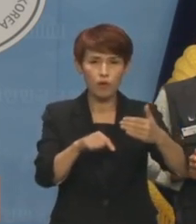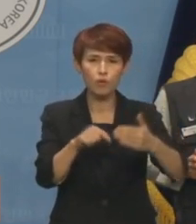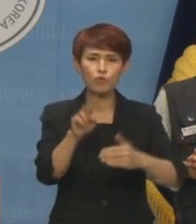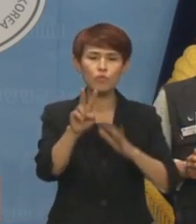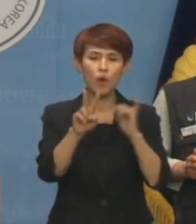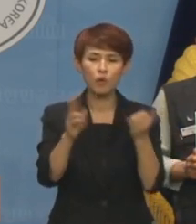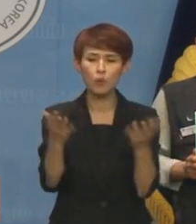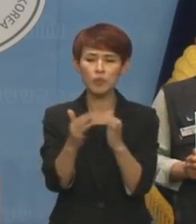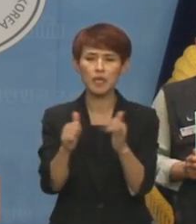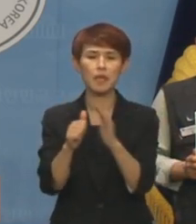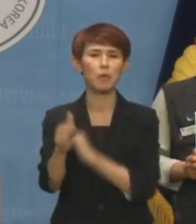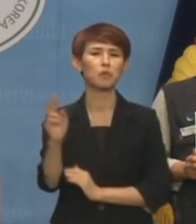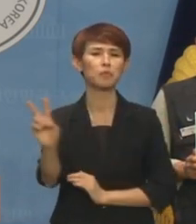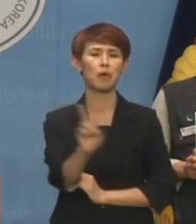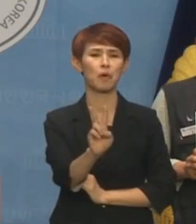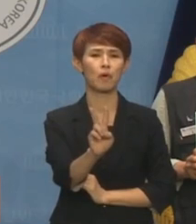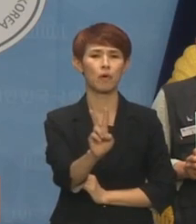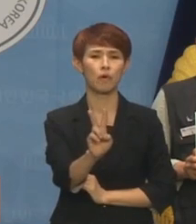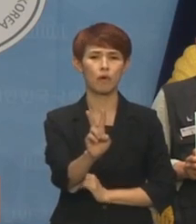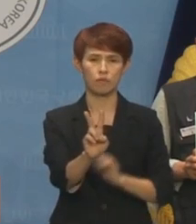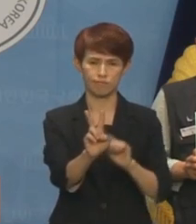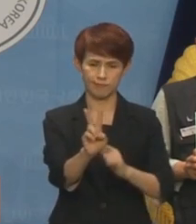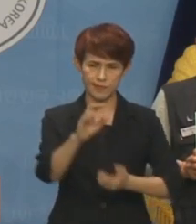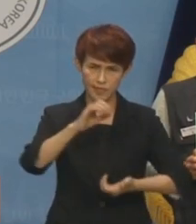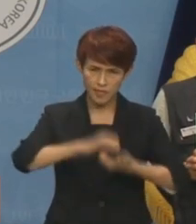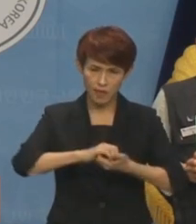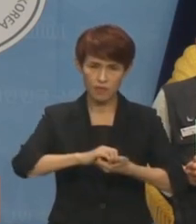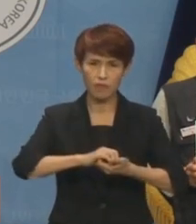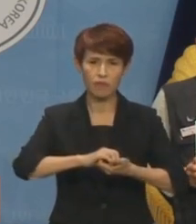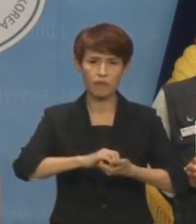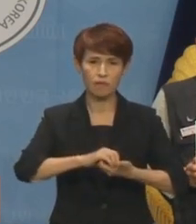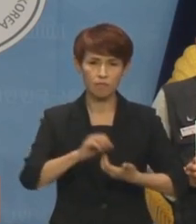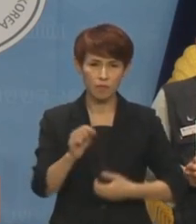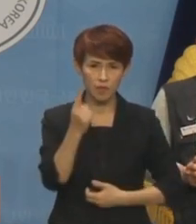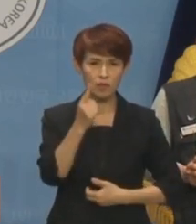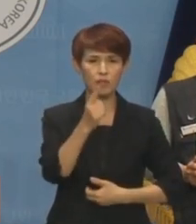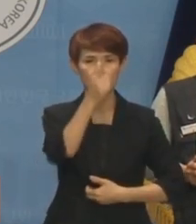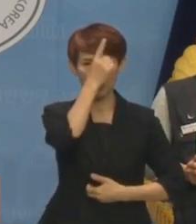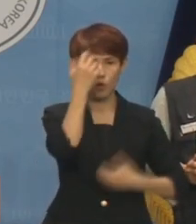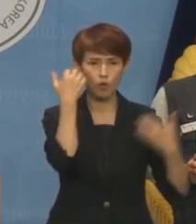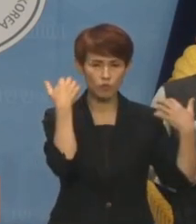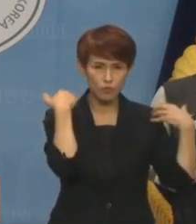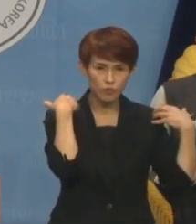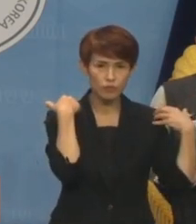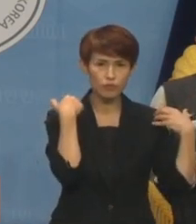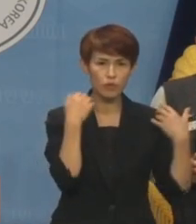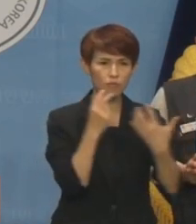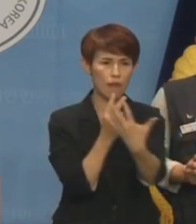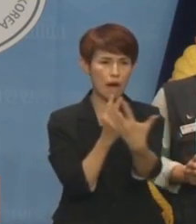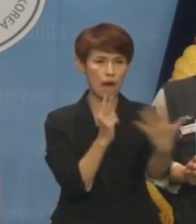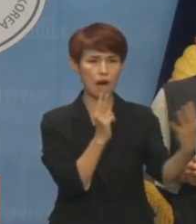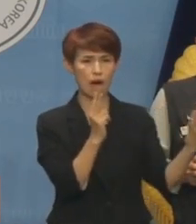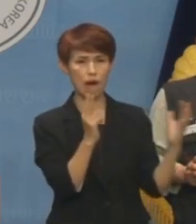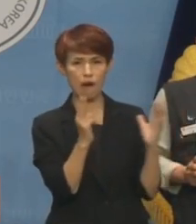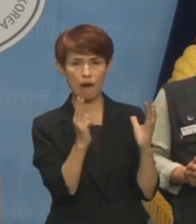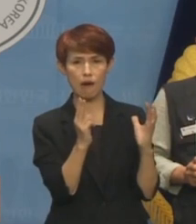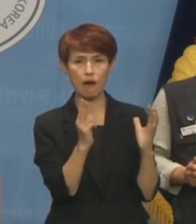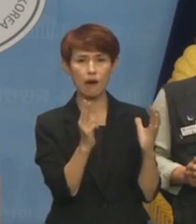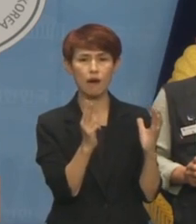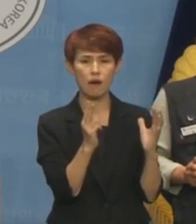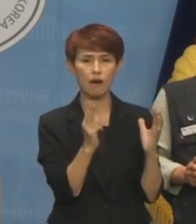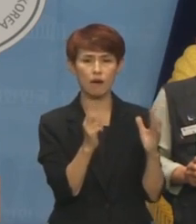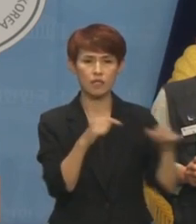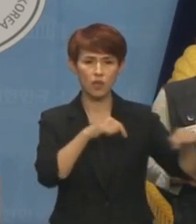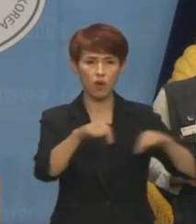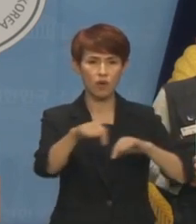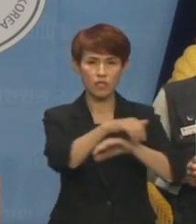노동자 대표, 이러한 제한적인 노동자 참여 속에 수많은 정부 지명 위원들에 둘러싸인 정부 고용정책의